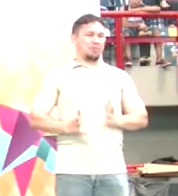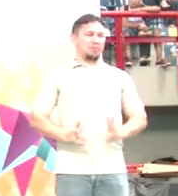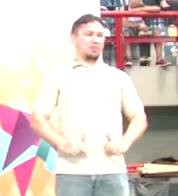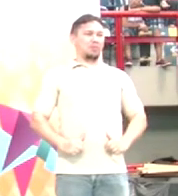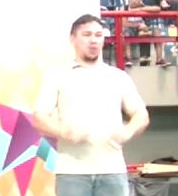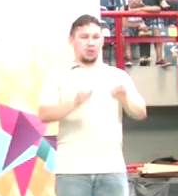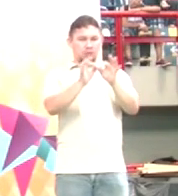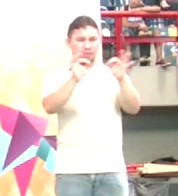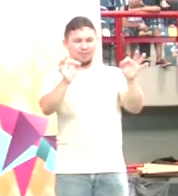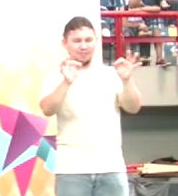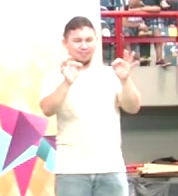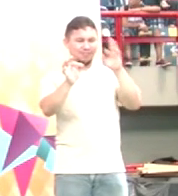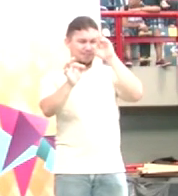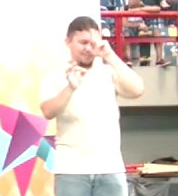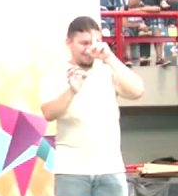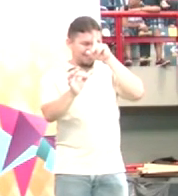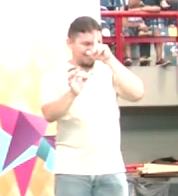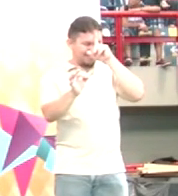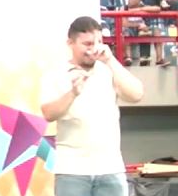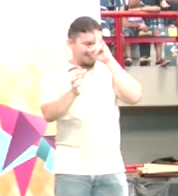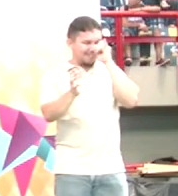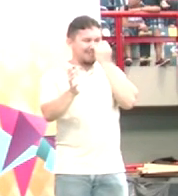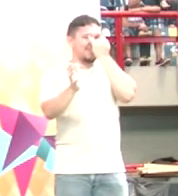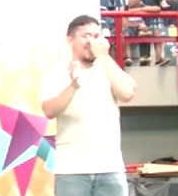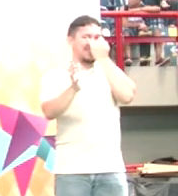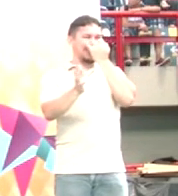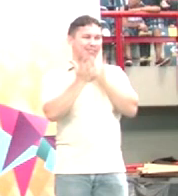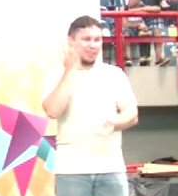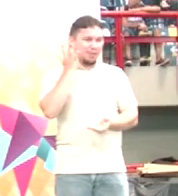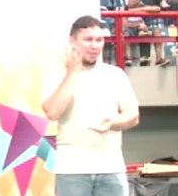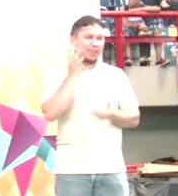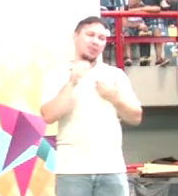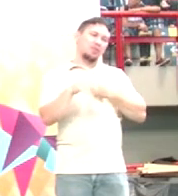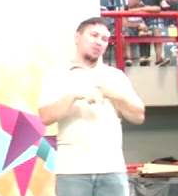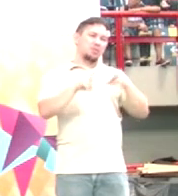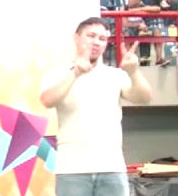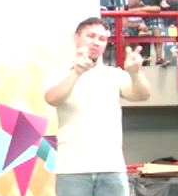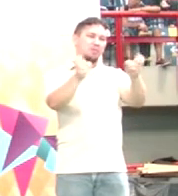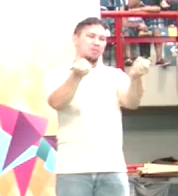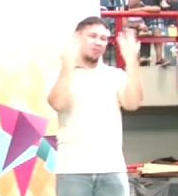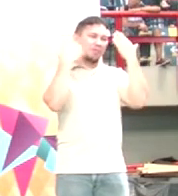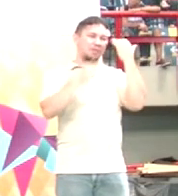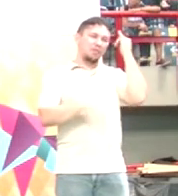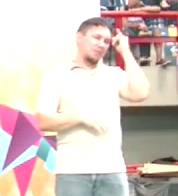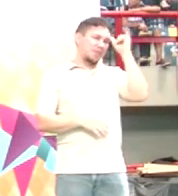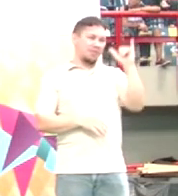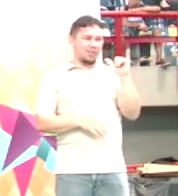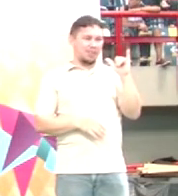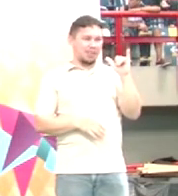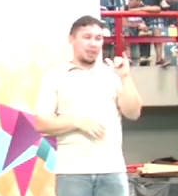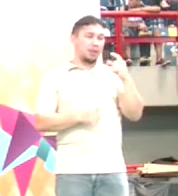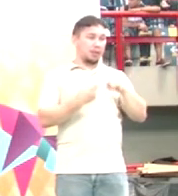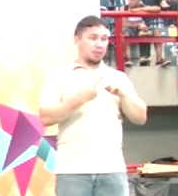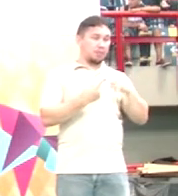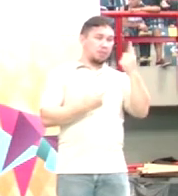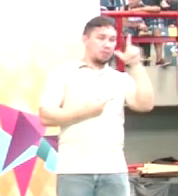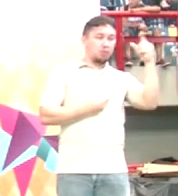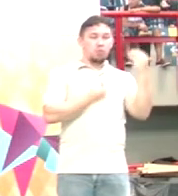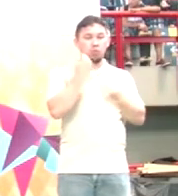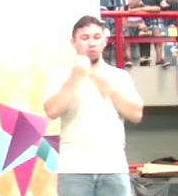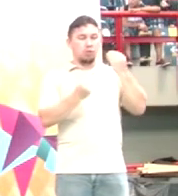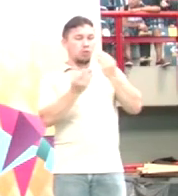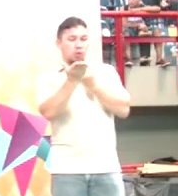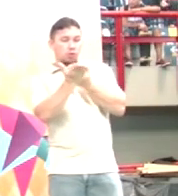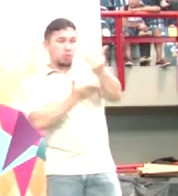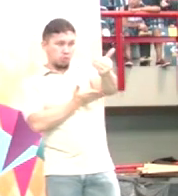uma linha a mais para você errar alguma coisa. Eu prefiro dizer que não. Vamos nos lembrar de outra coisa. Como é